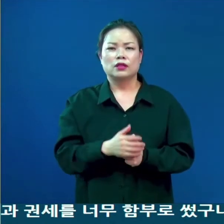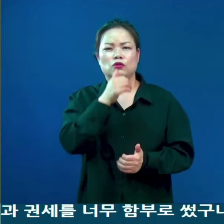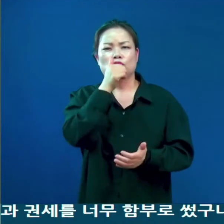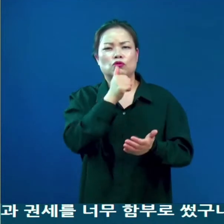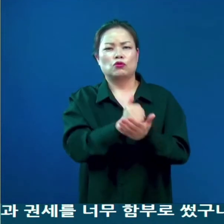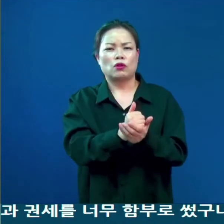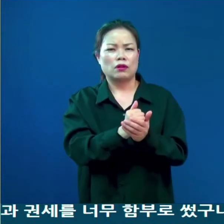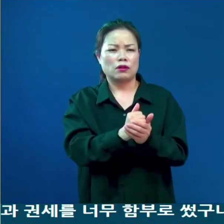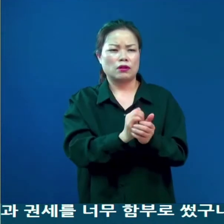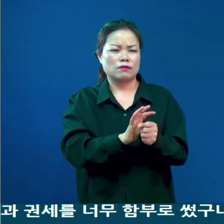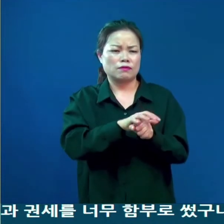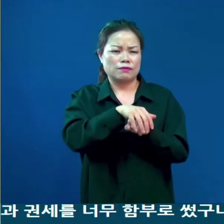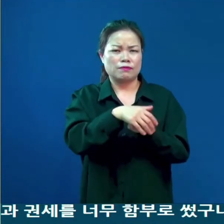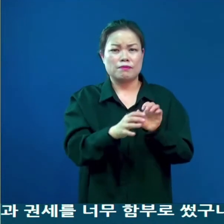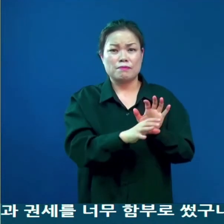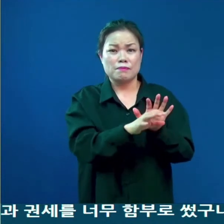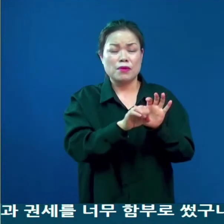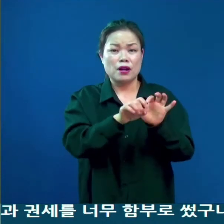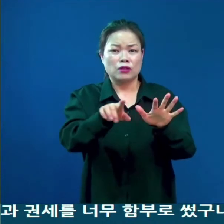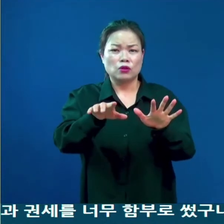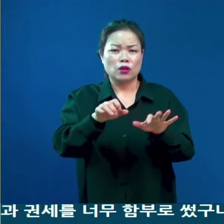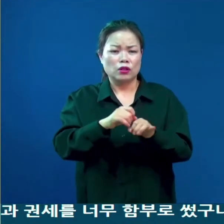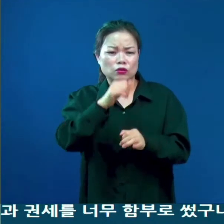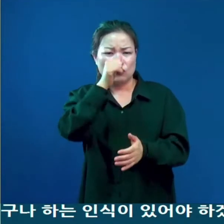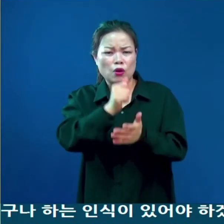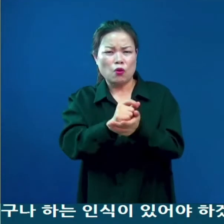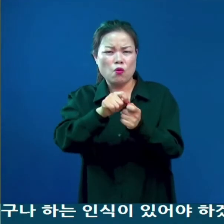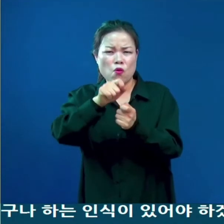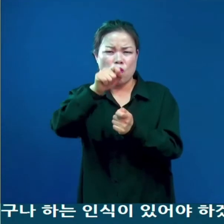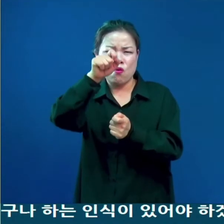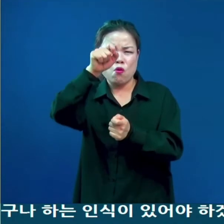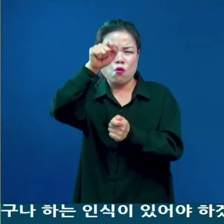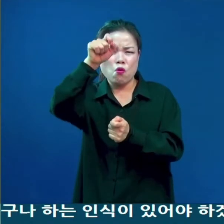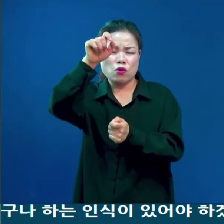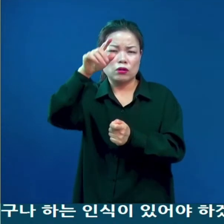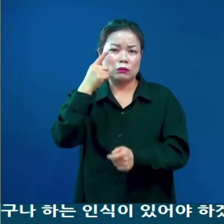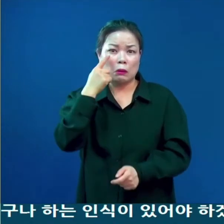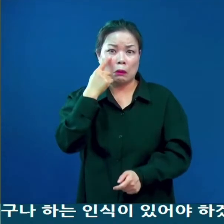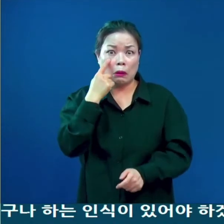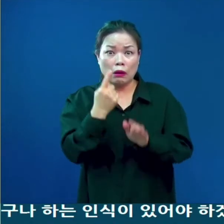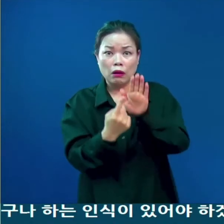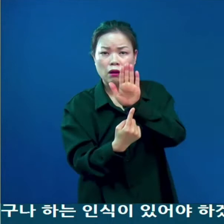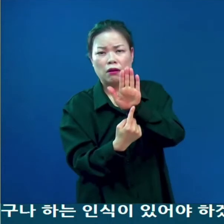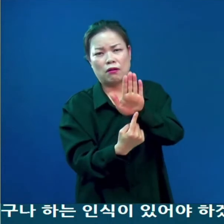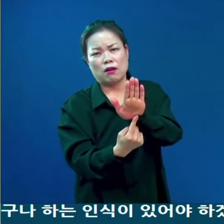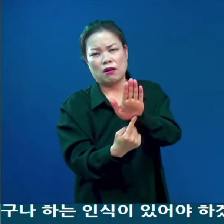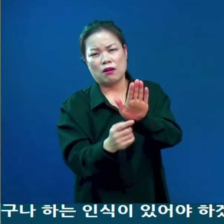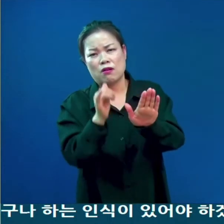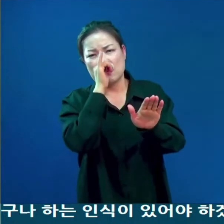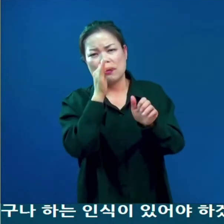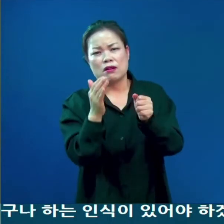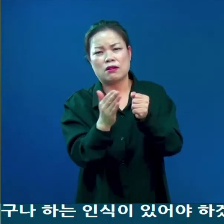죄의 팬데믹 속에 살아가다 보니 너무나도 죄에 오랫동안 노출되어 있다 보니